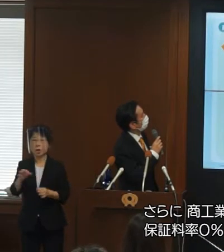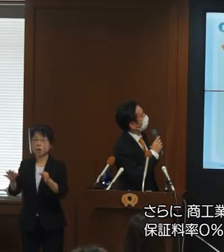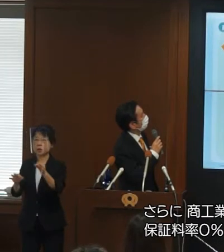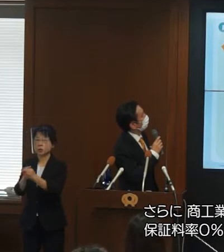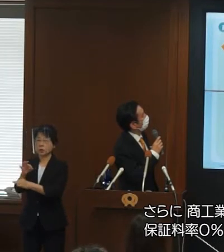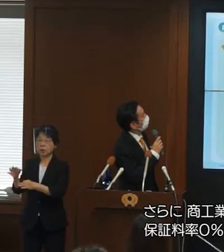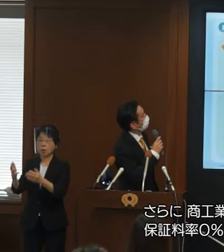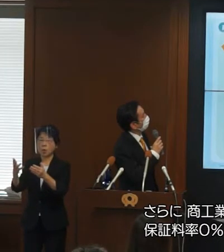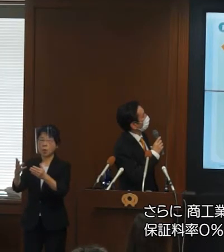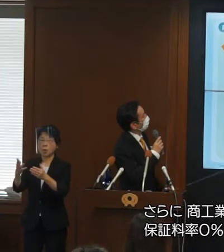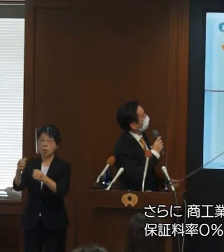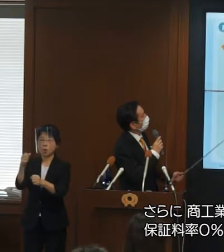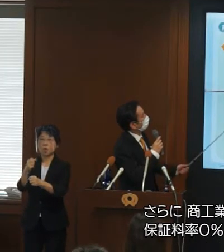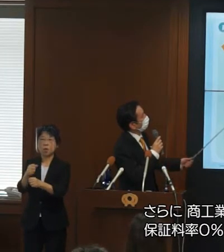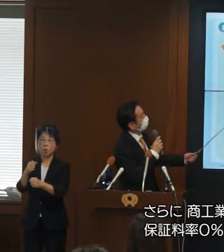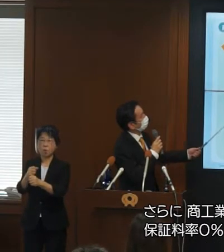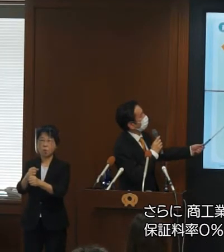ては、